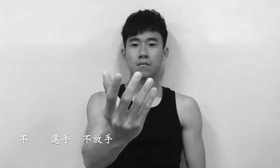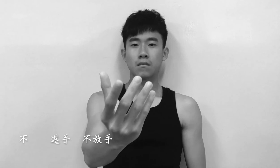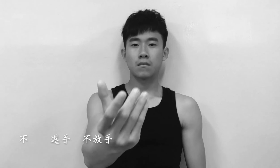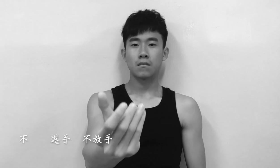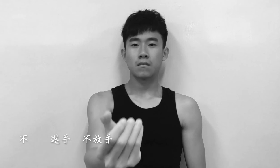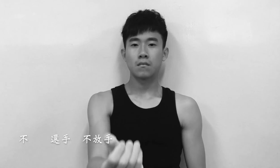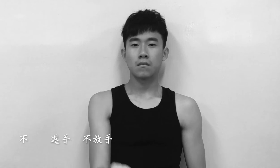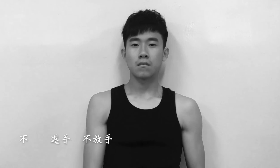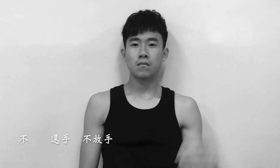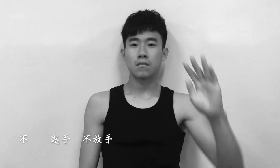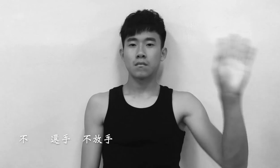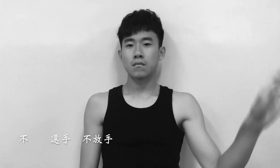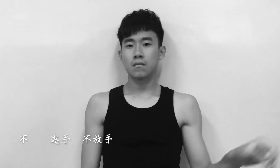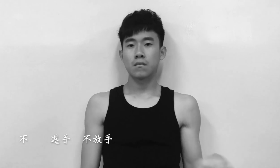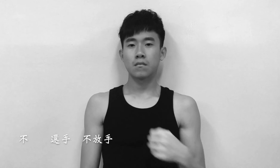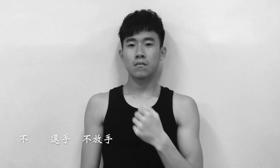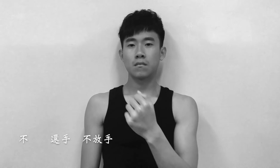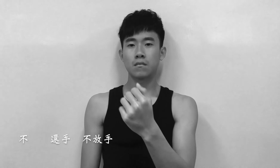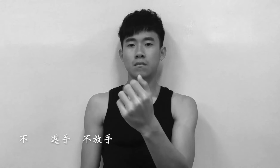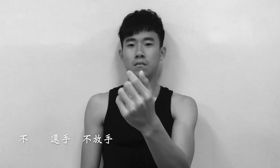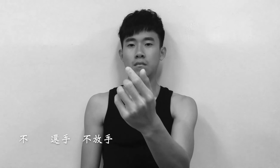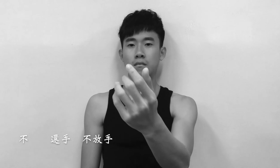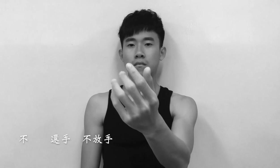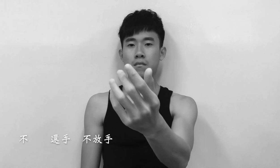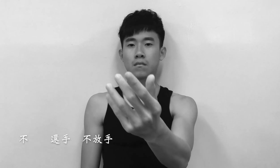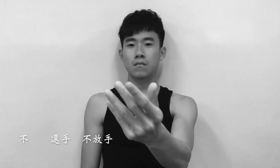手，不放手，